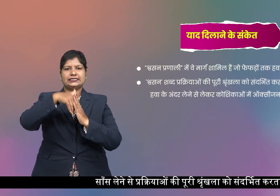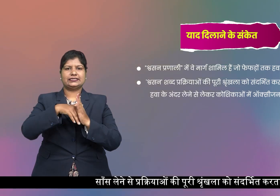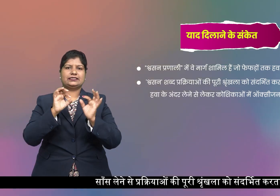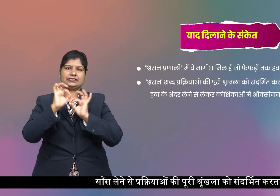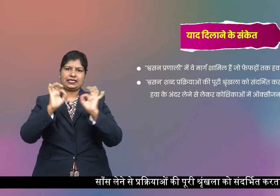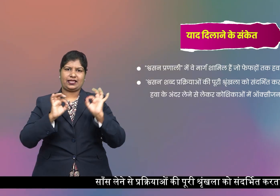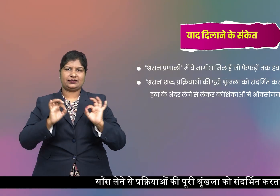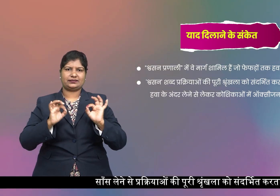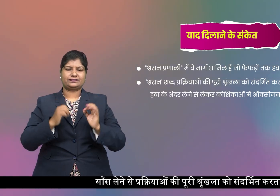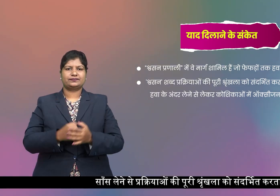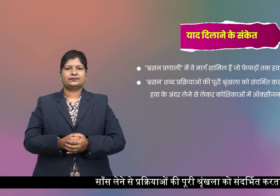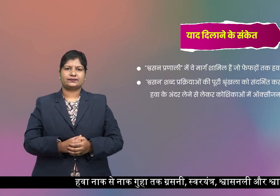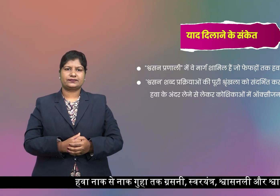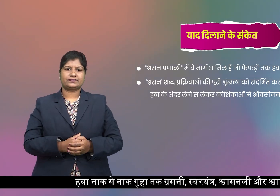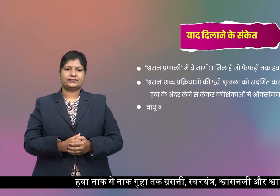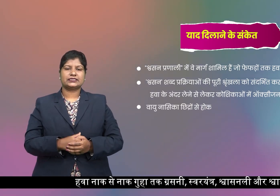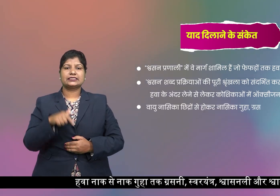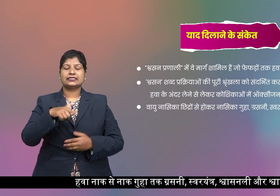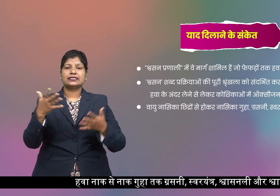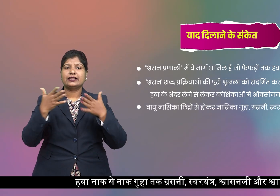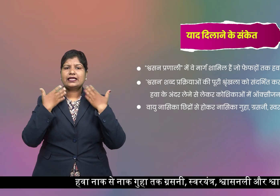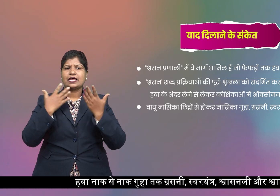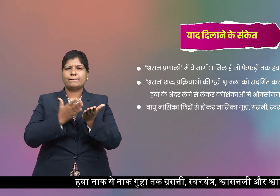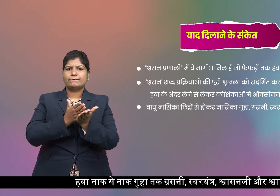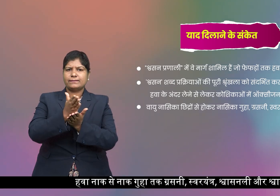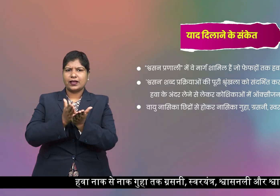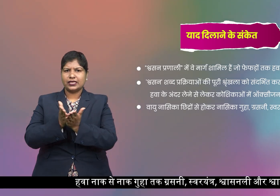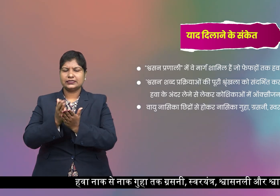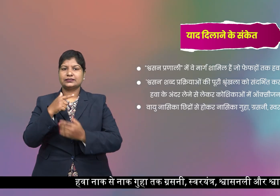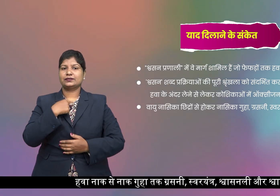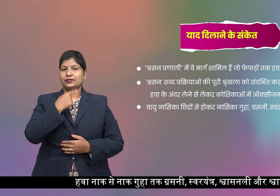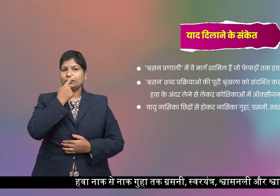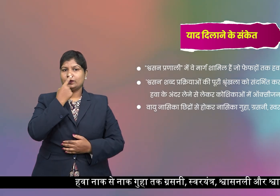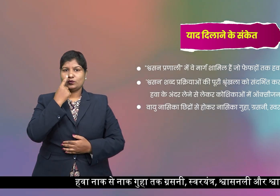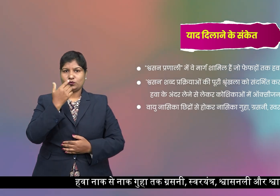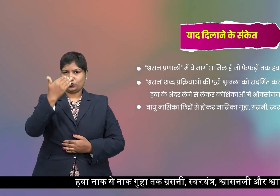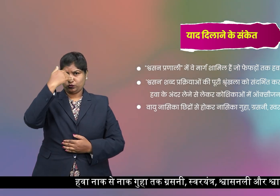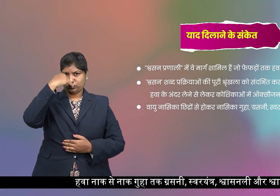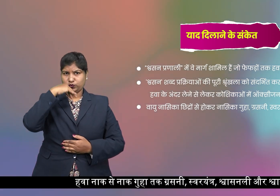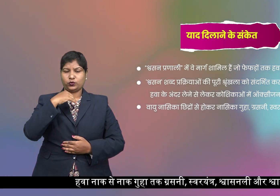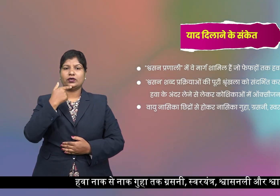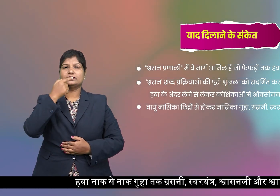करती है। हवा नाक से नाक गुहा तक ग्रासिनी स्वर